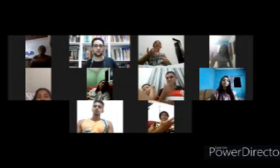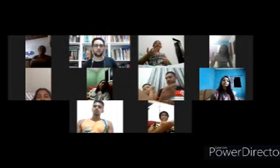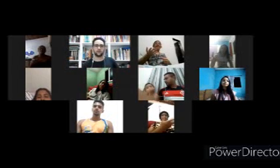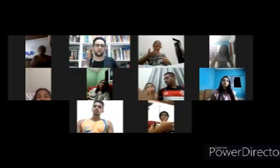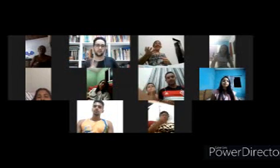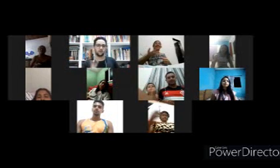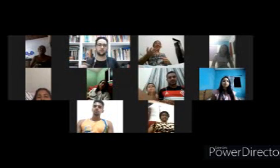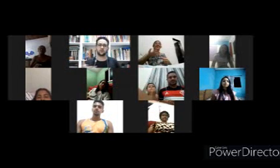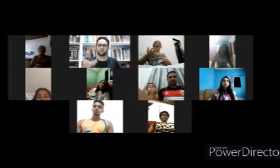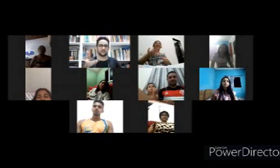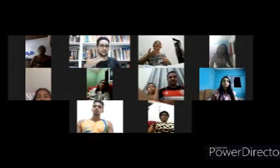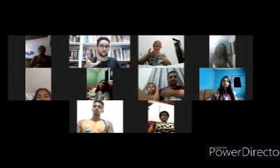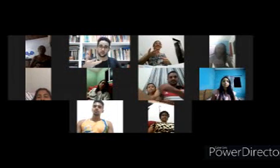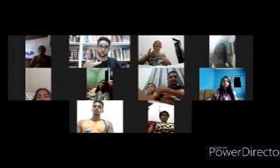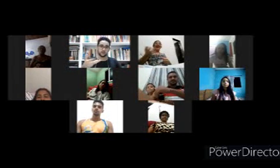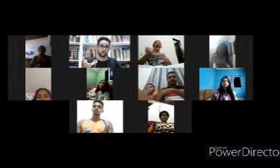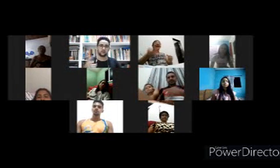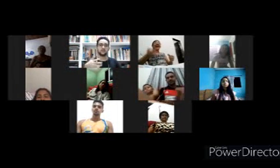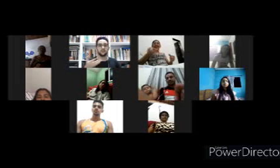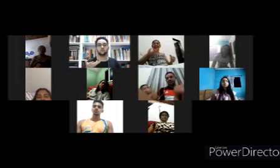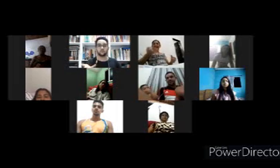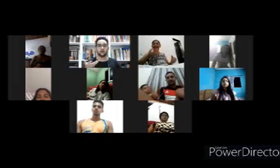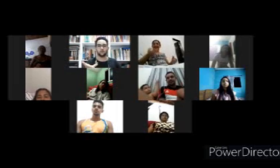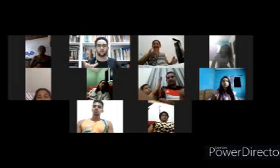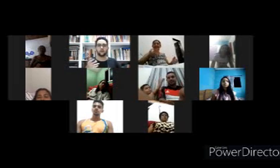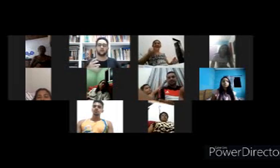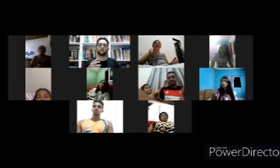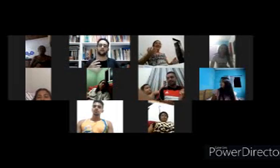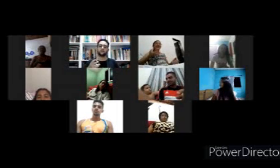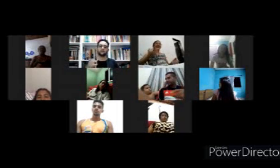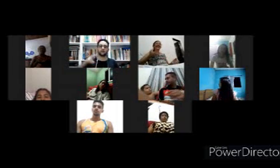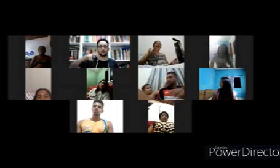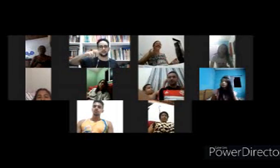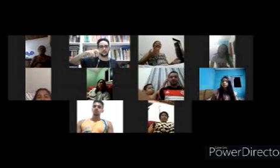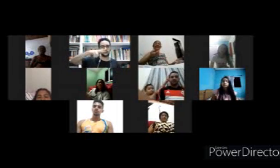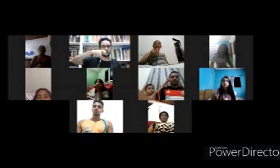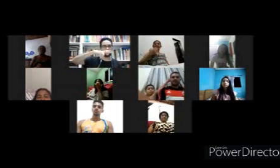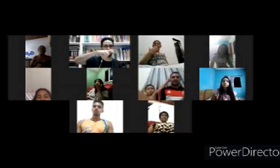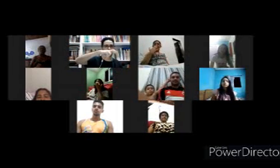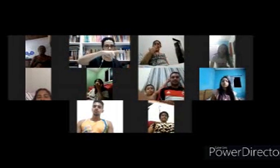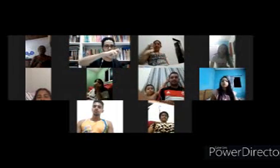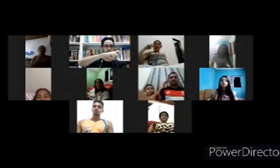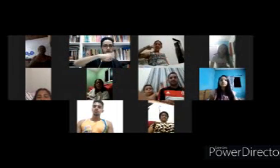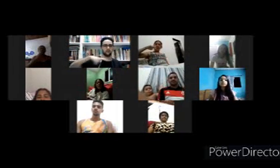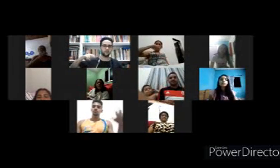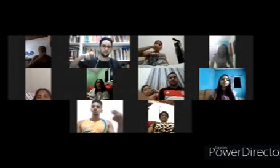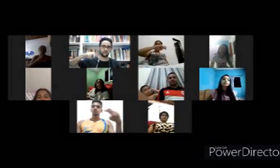como eu falei para vocês, são as outras duas. Essa aqui praticamente não é usada, mas é um sinal. Mas a mais usada é assim, correr com os dois dedos,